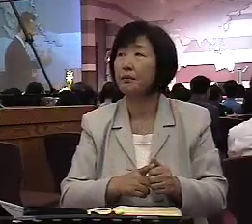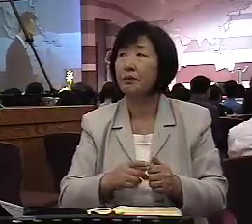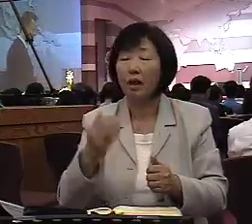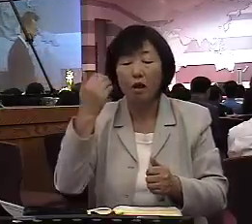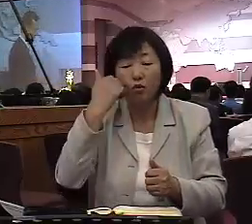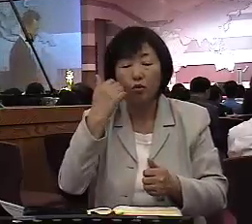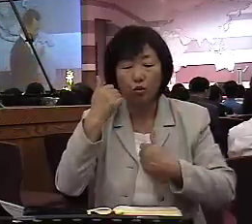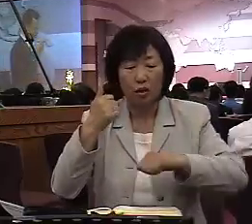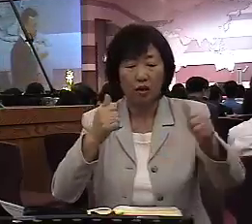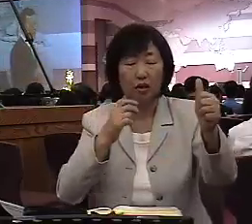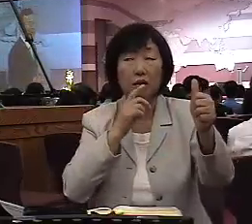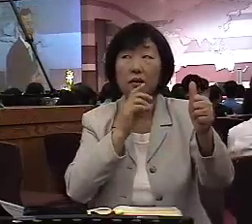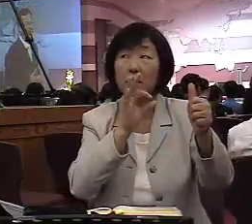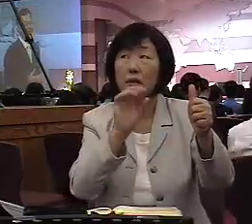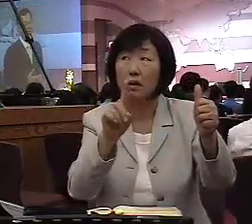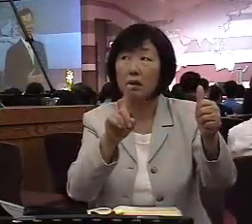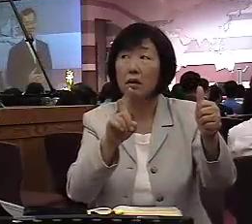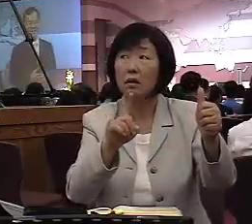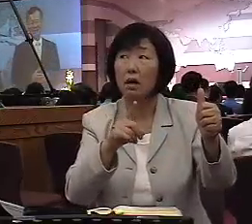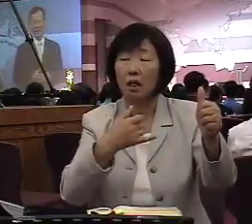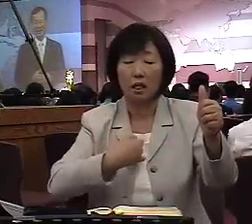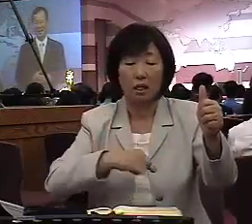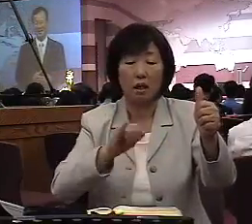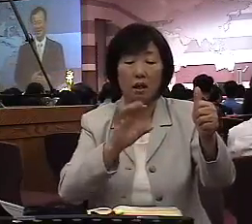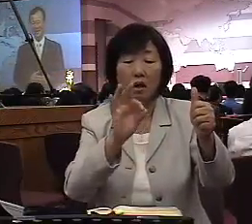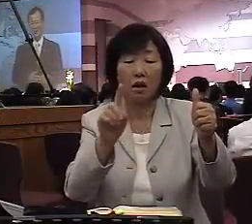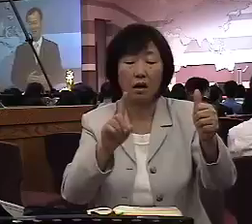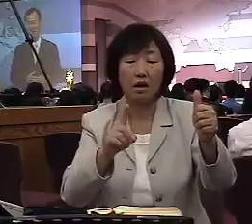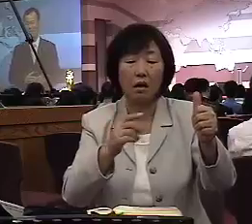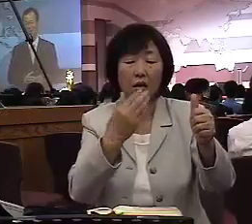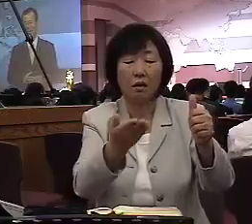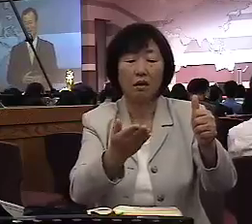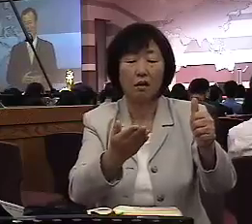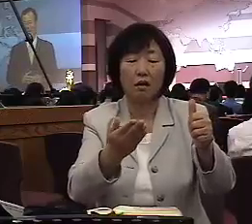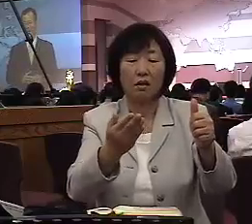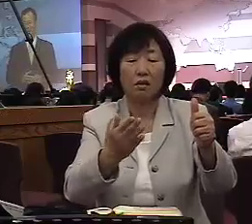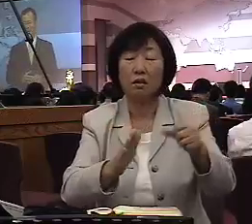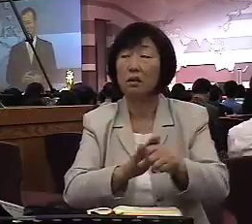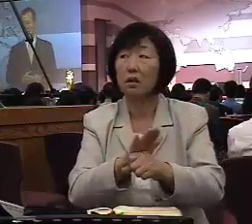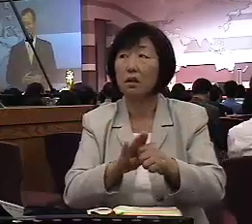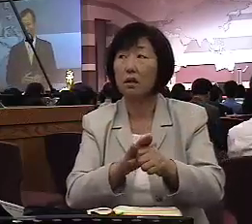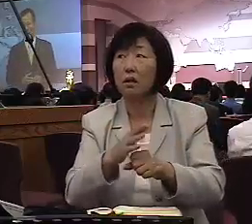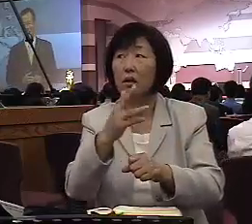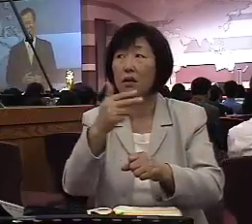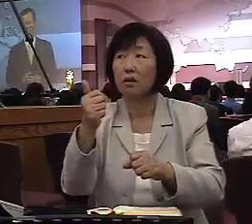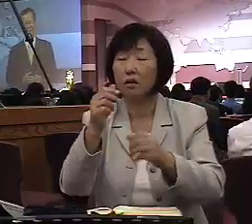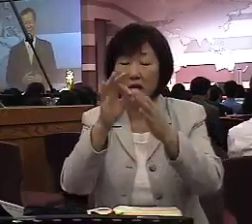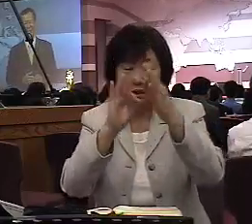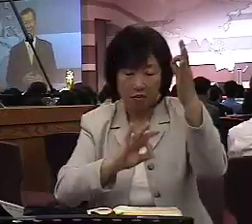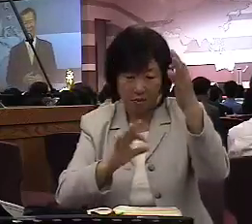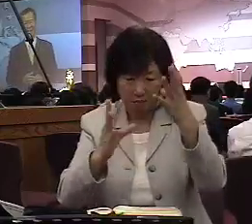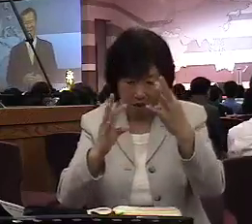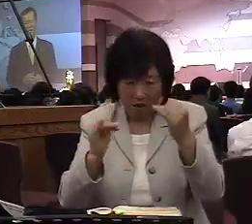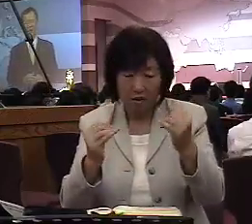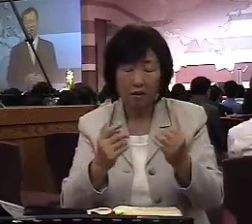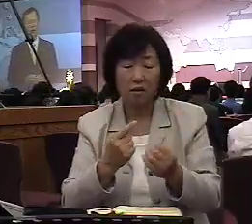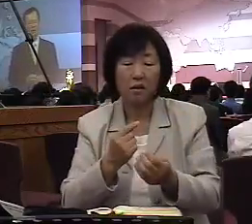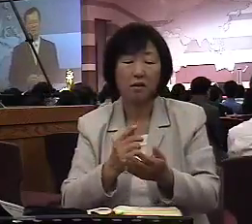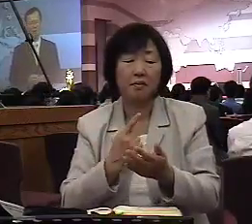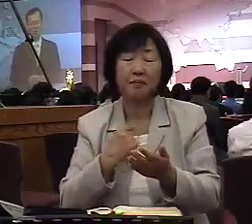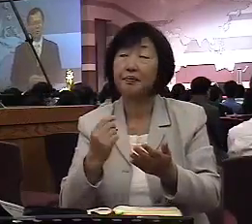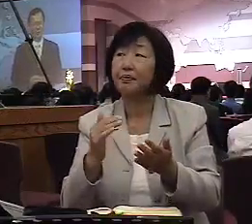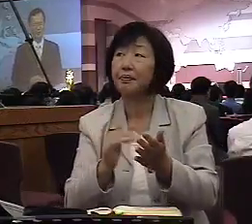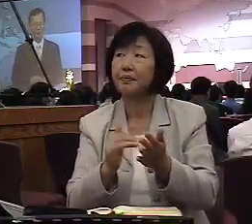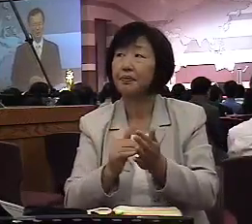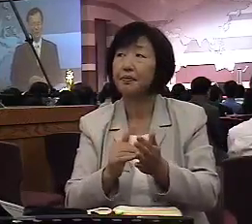누구 아들아, 누구 딸아, 네가 나를 사랑하니? 주님, 저 실패 많이 했습니다. 지금도